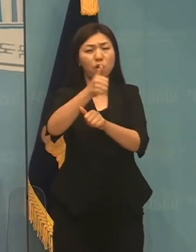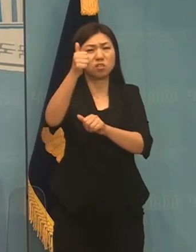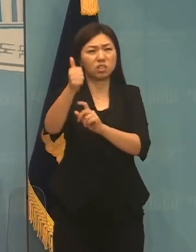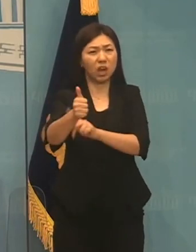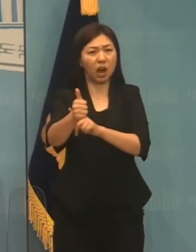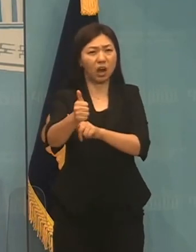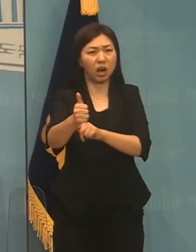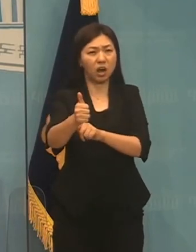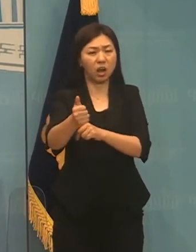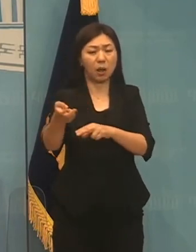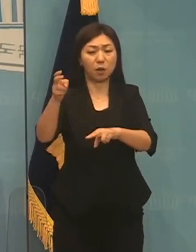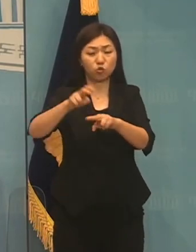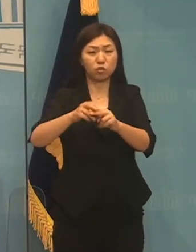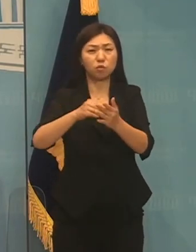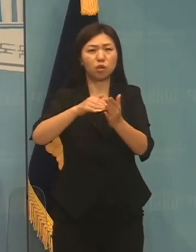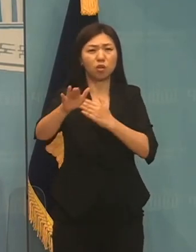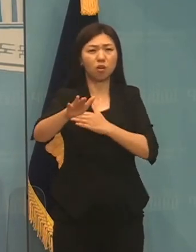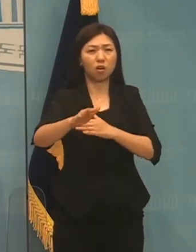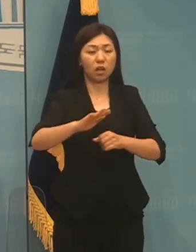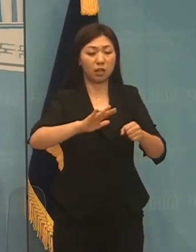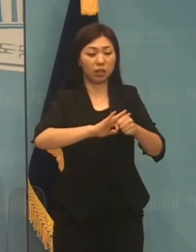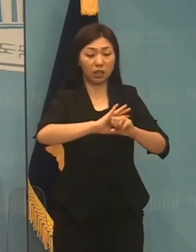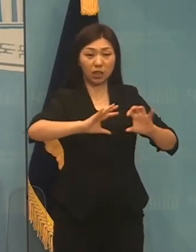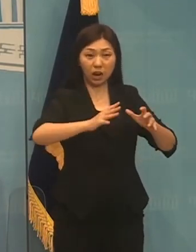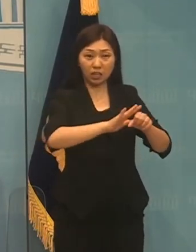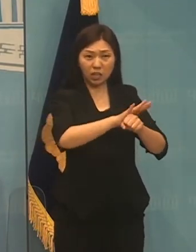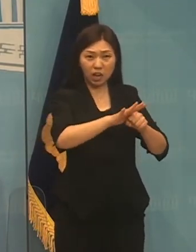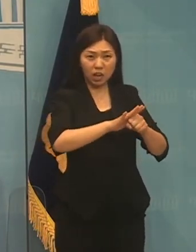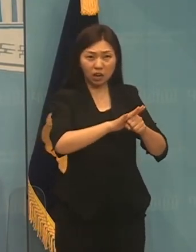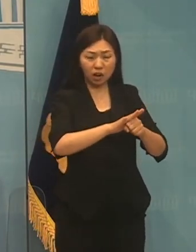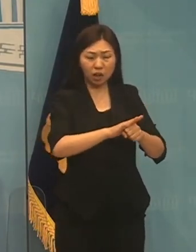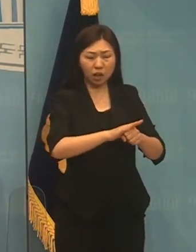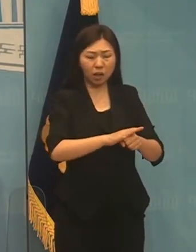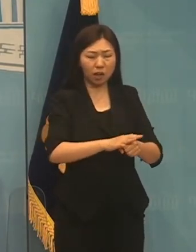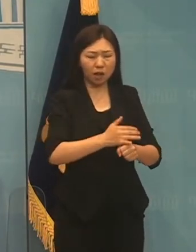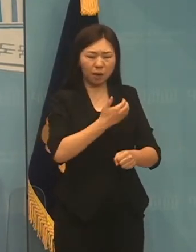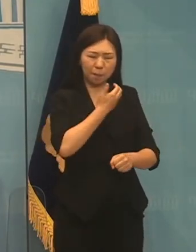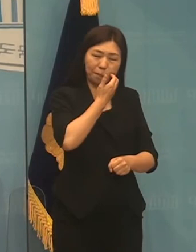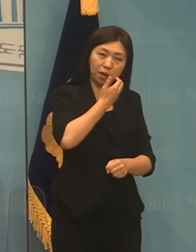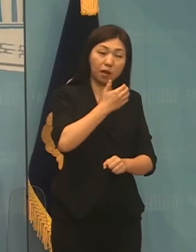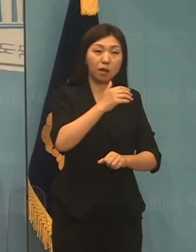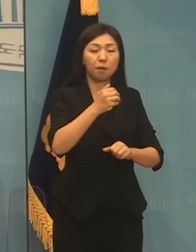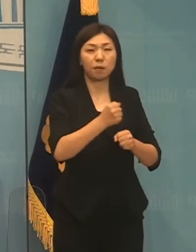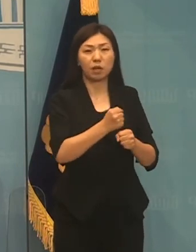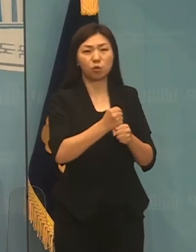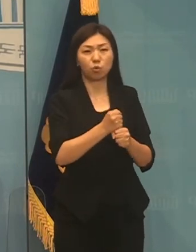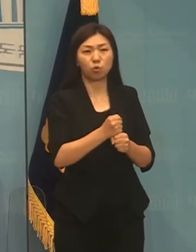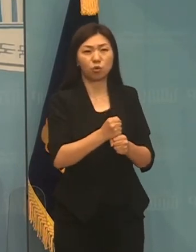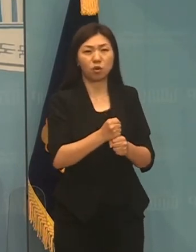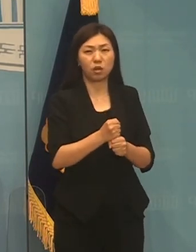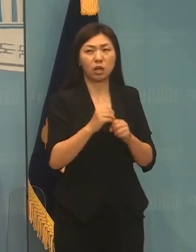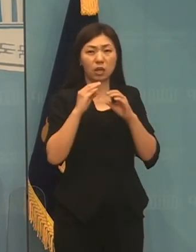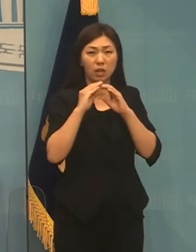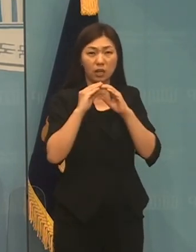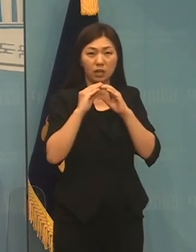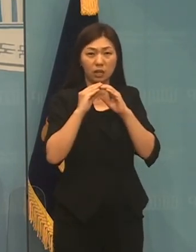예국을 모독하고 부동산 투기꾼이 청와대 방비스급 국회의사관이